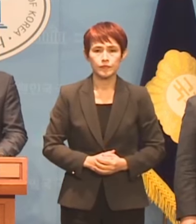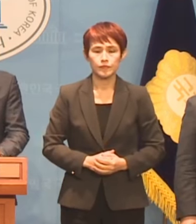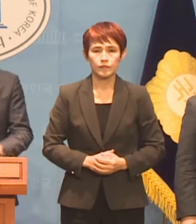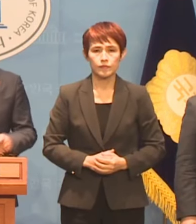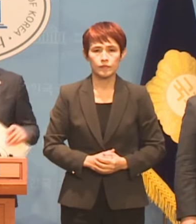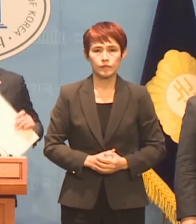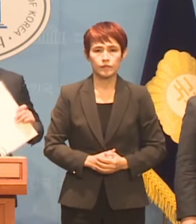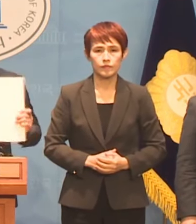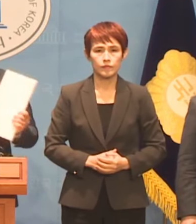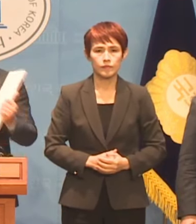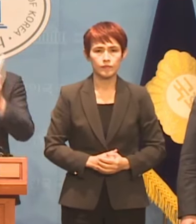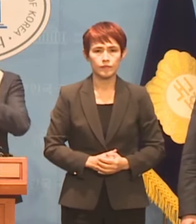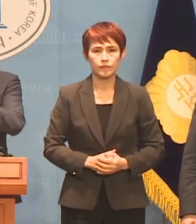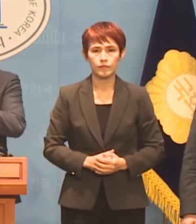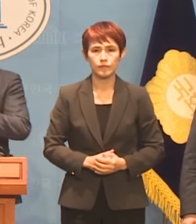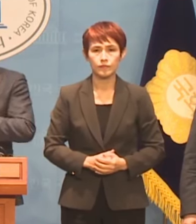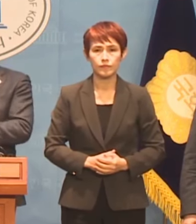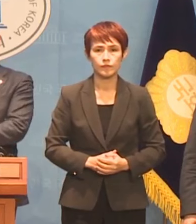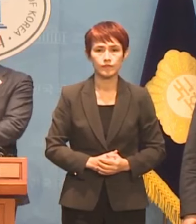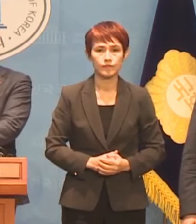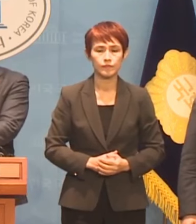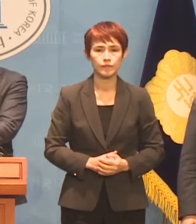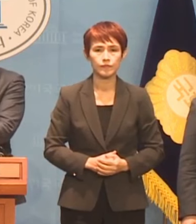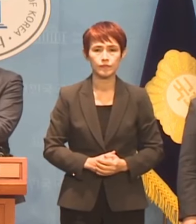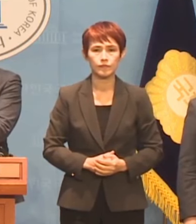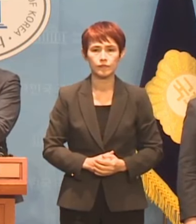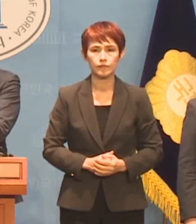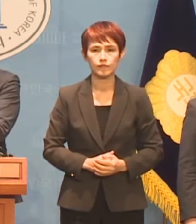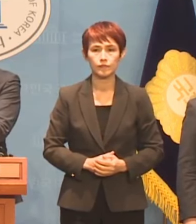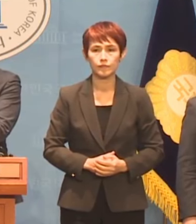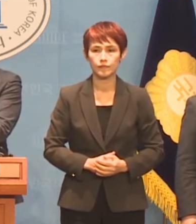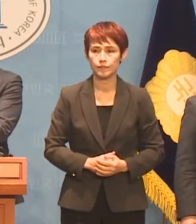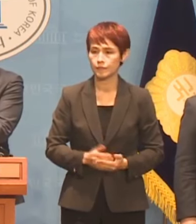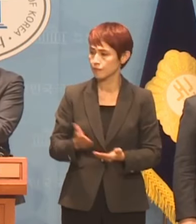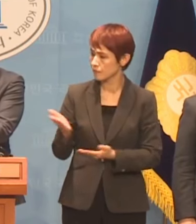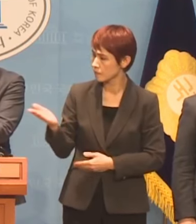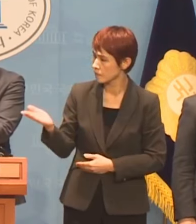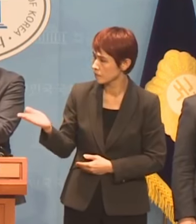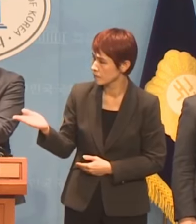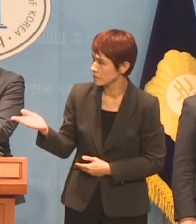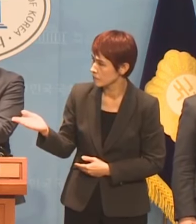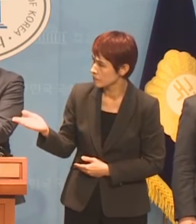기자회견문. 네. 그럼 한 가지 요길 좀 봐주십시오.